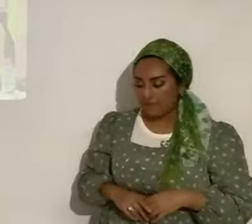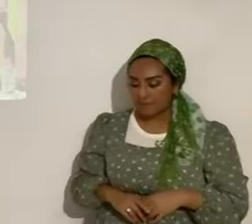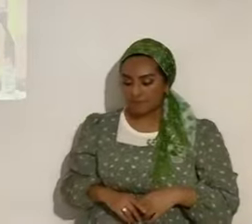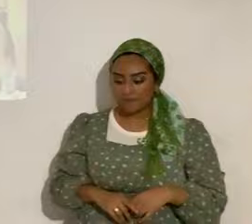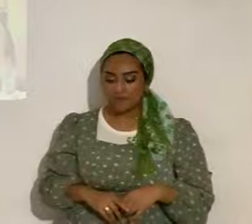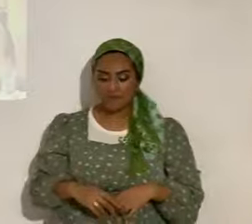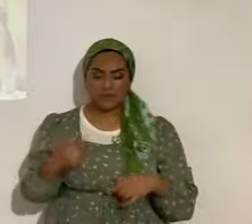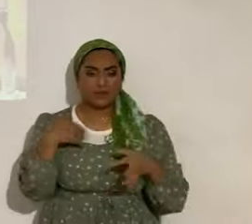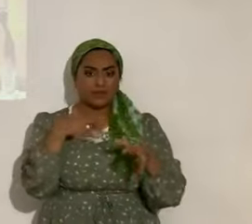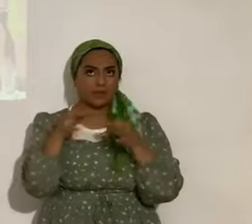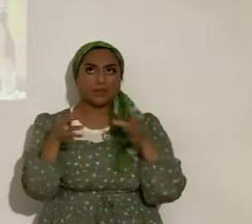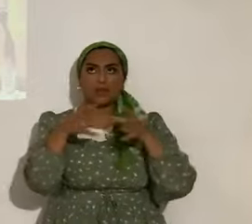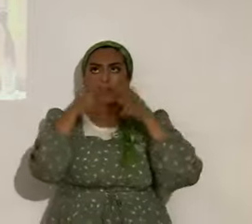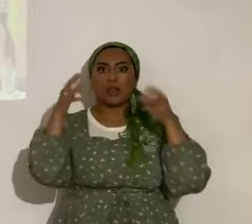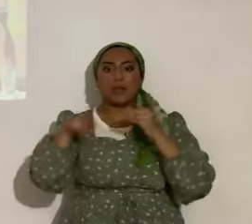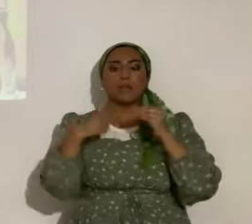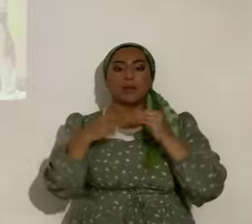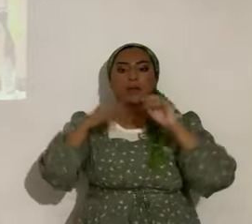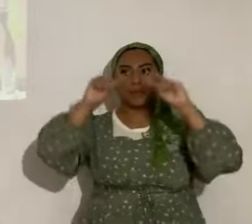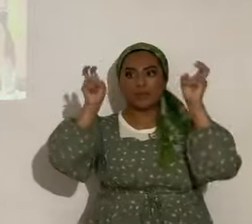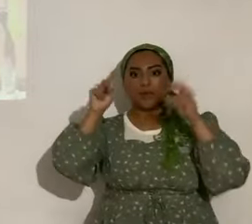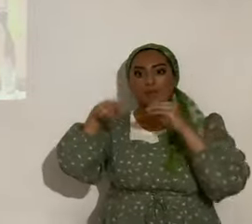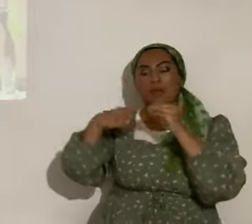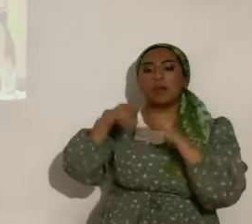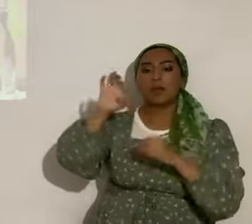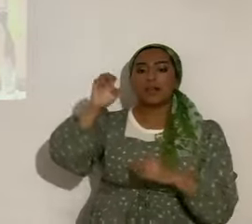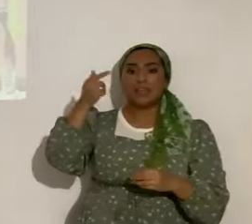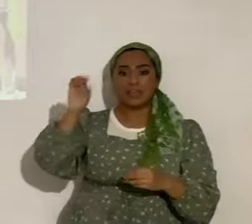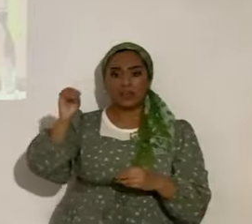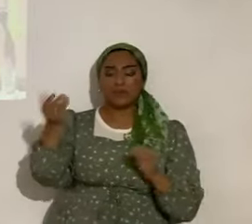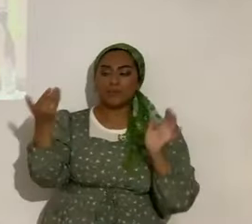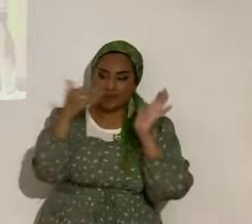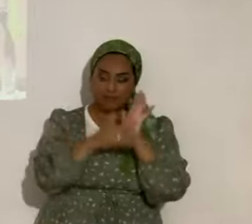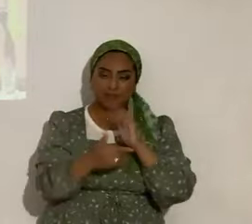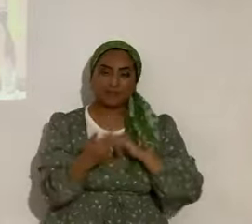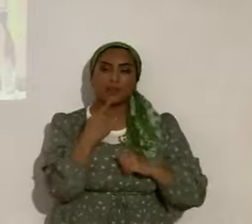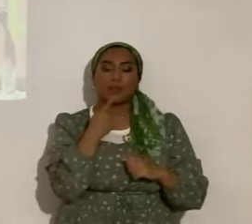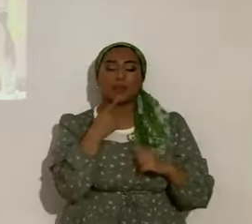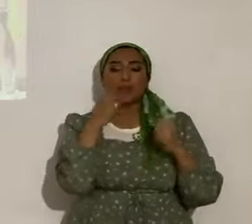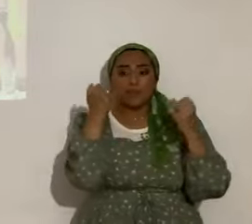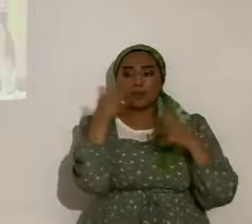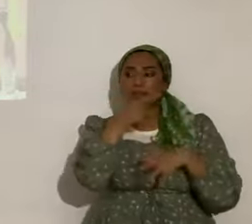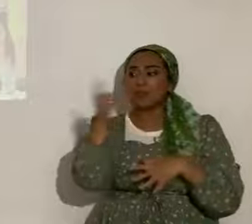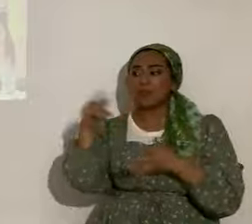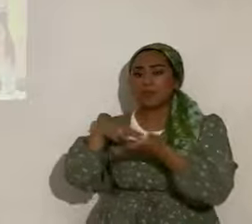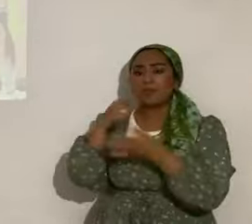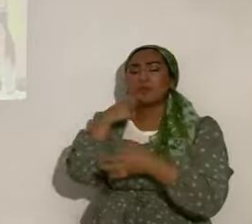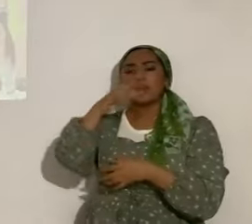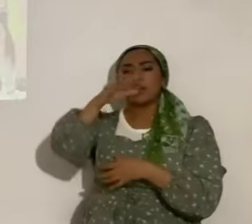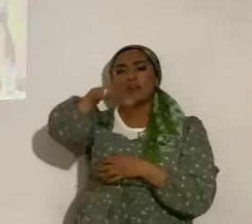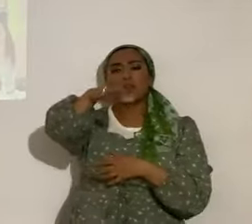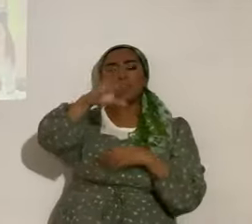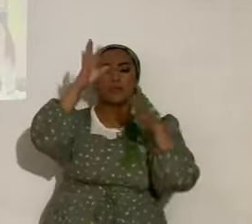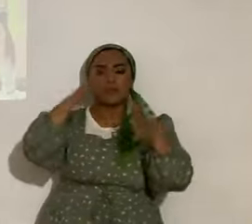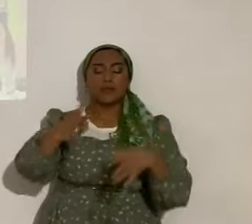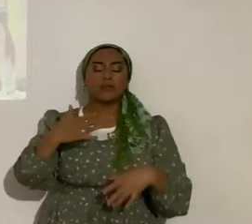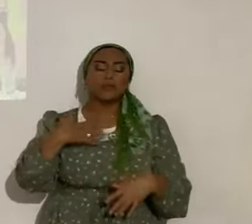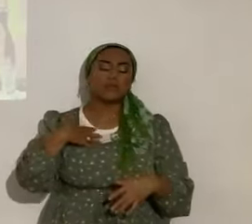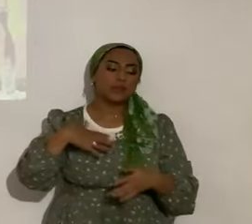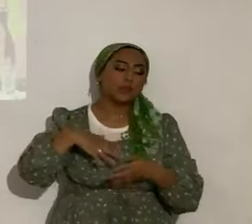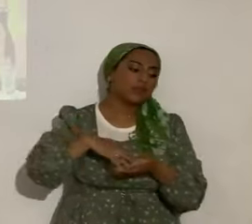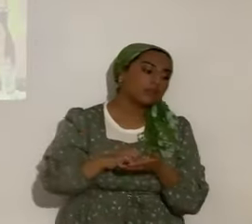Eso lo expliqué mucho en los temas del ego, ¿sí? Voy a volver a repetir esto. Muchos son débiles, me dicen, Roy, yo soy débil,